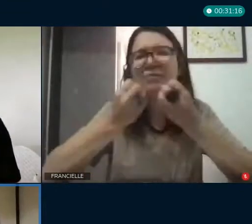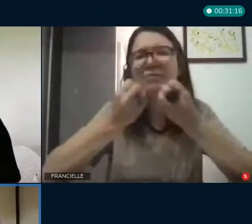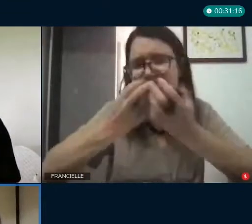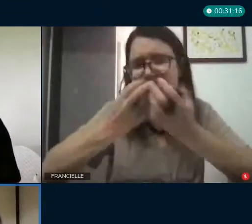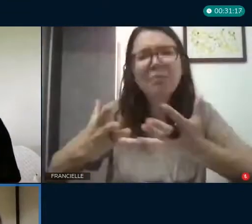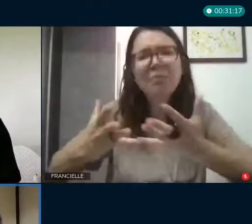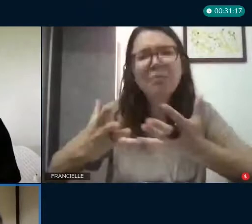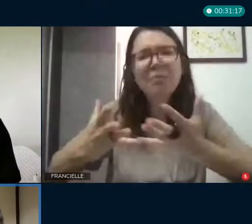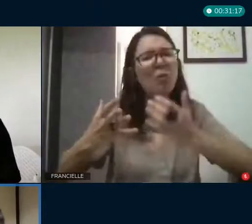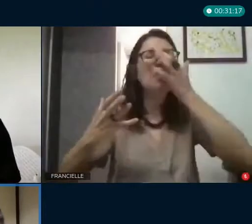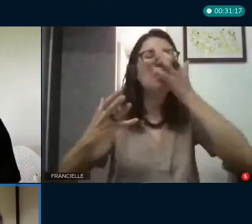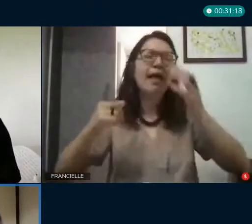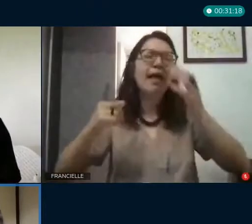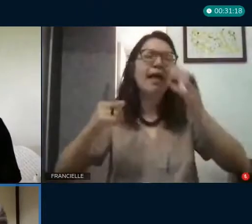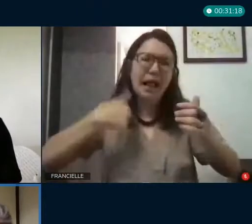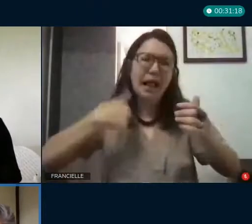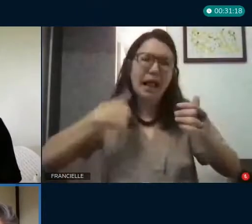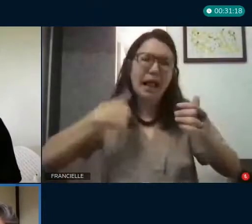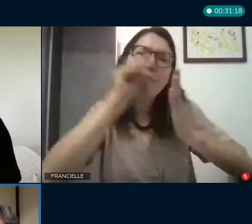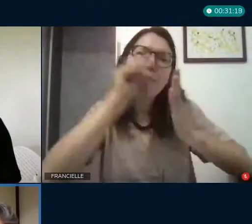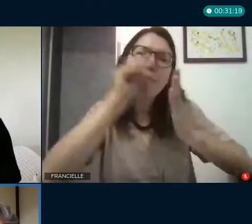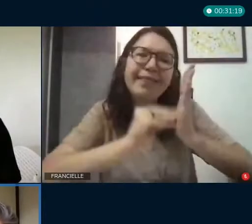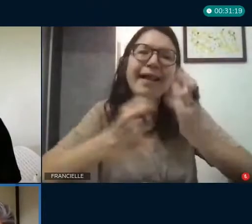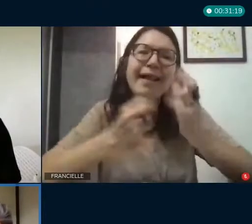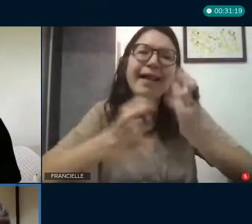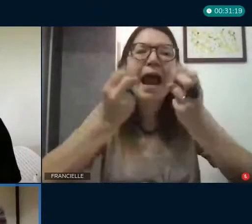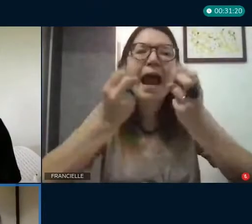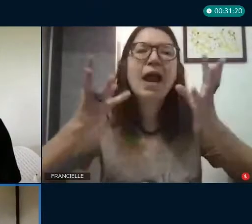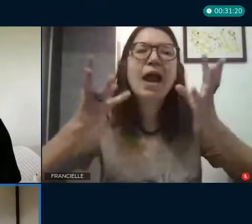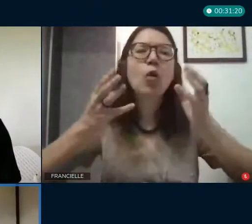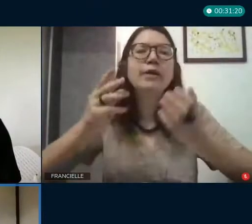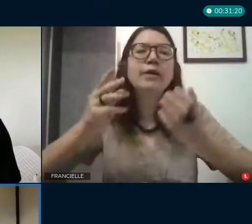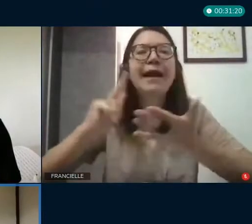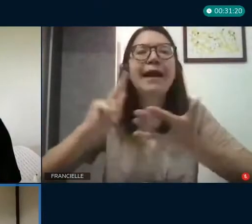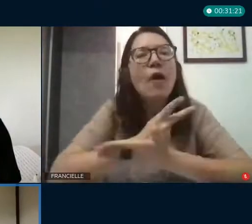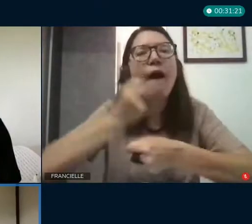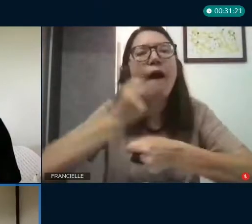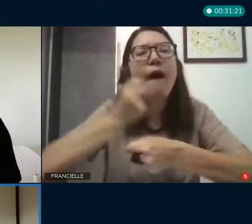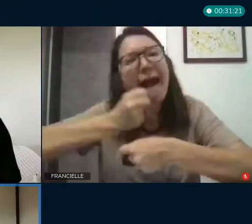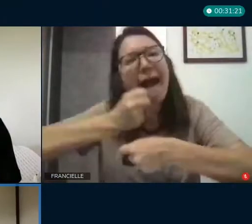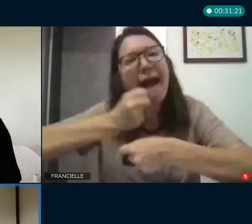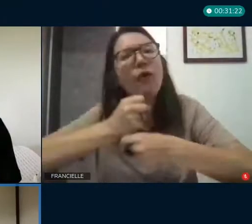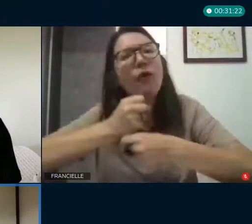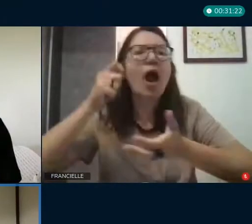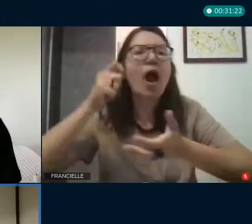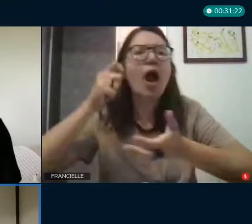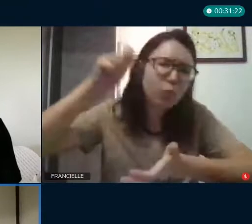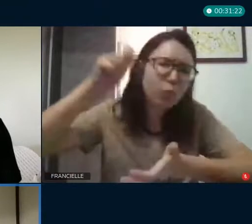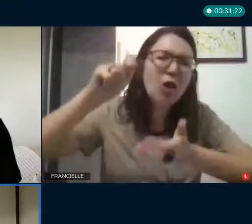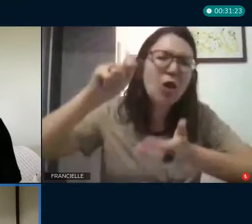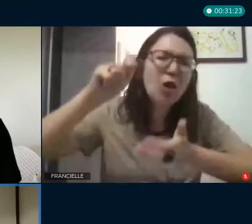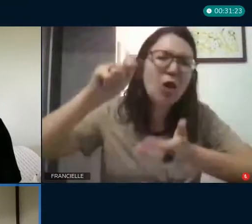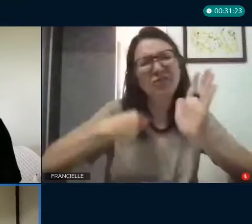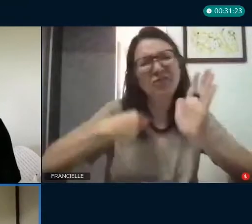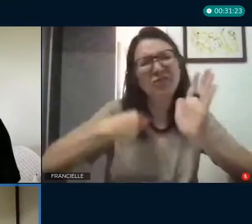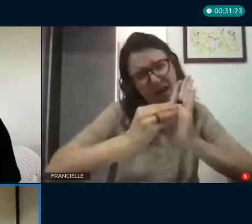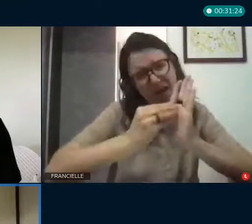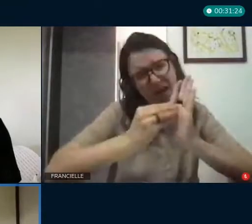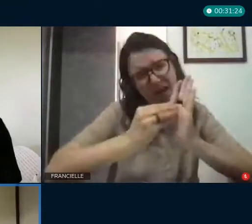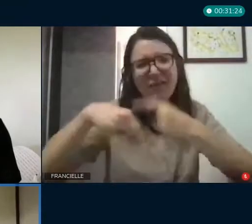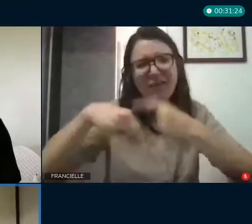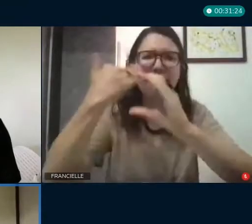boa, de um equilíbrio muito bom em relação à língua de sinais e à língua portuguesa.